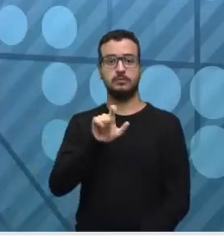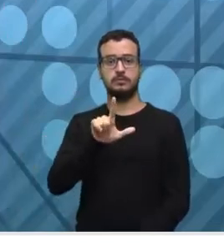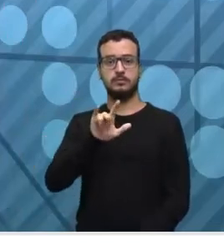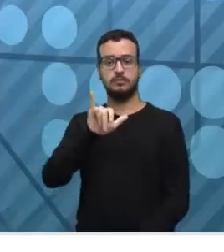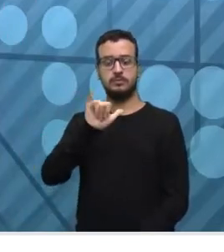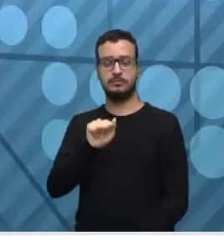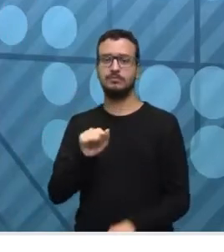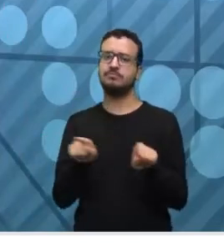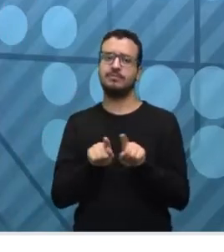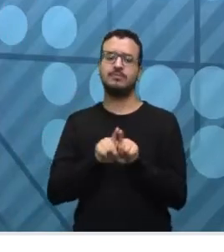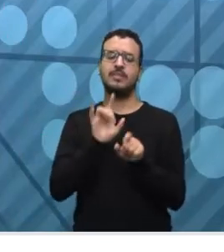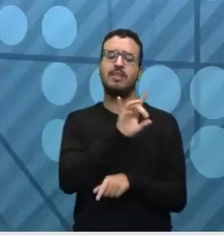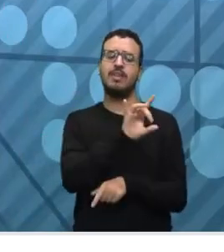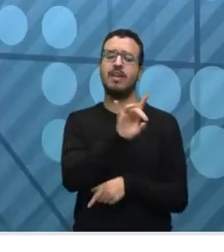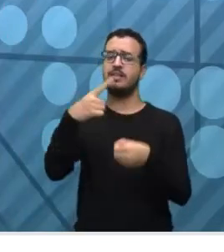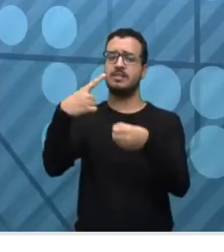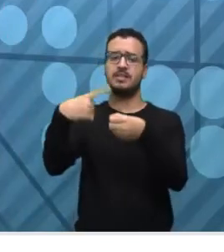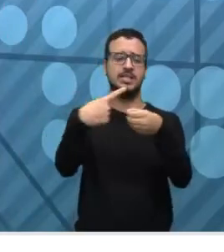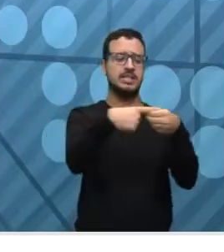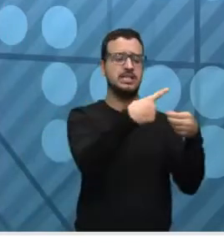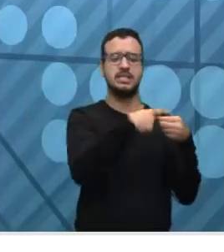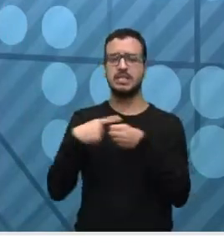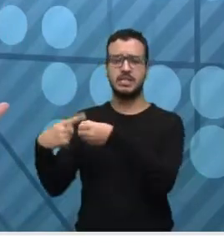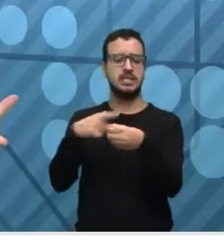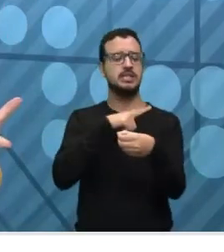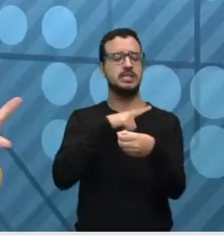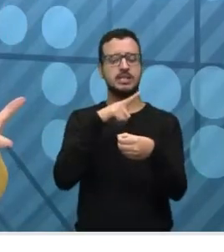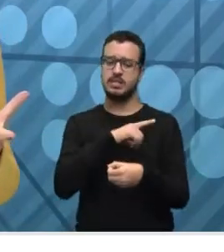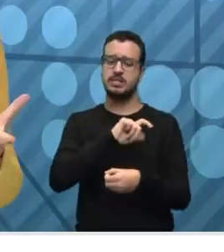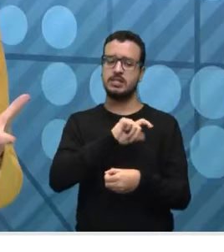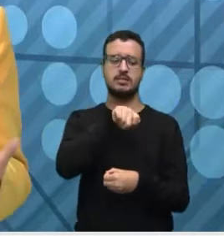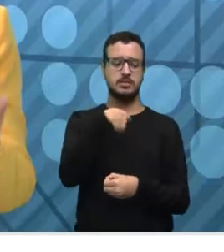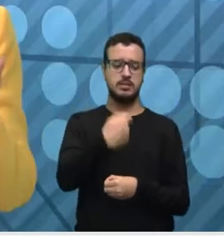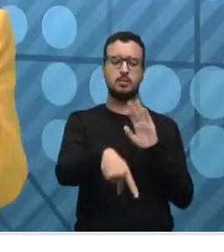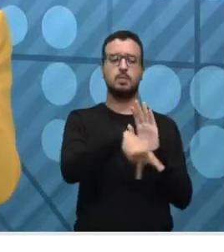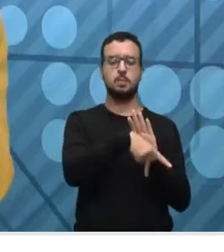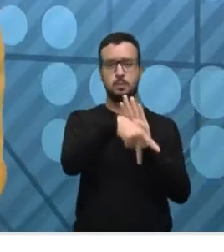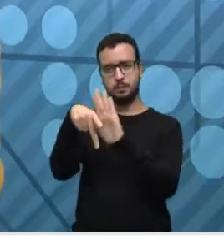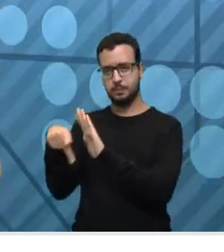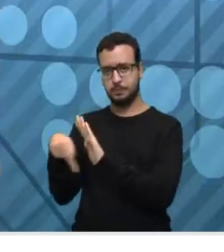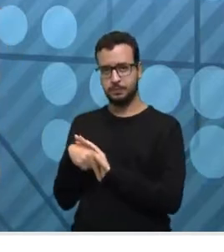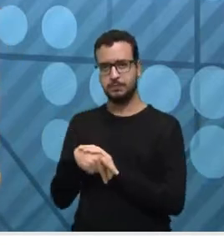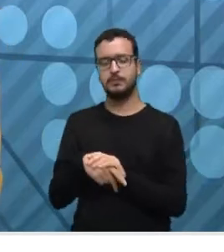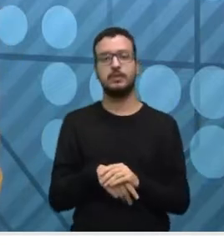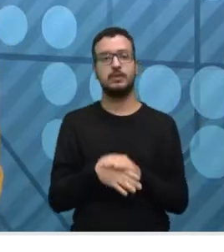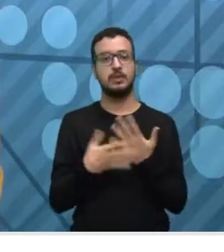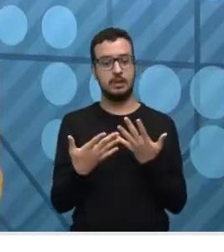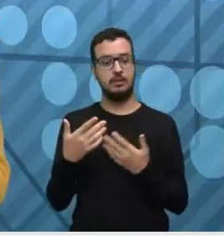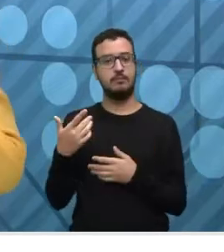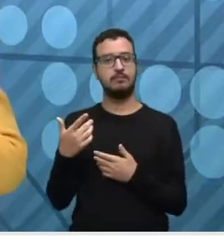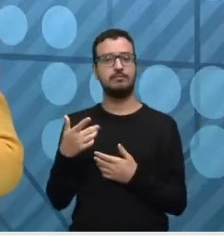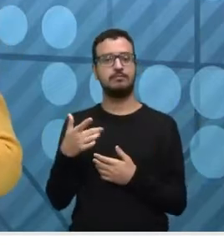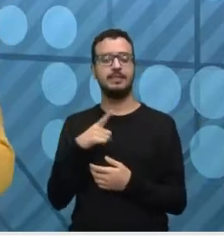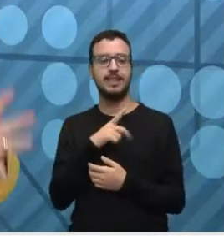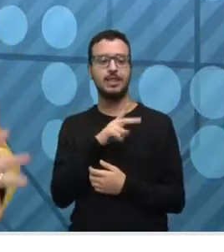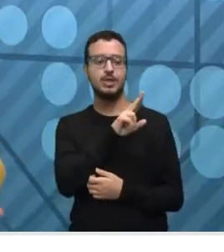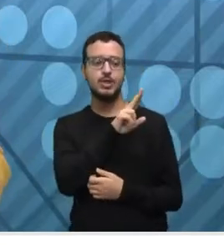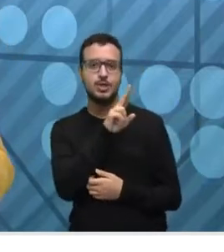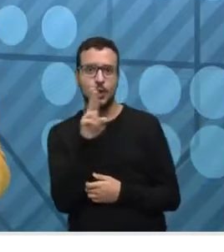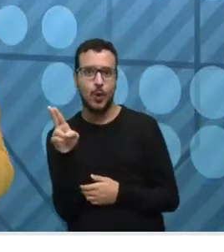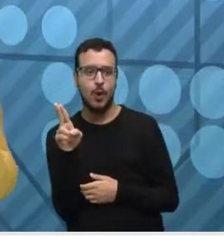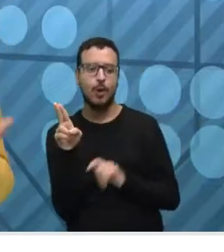ouvinte também tem um sinal próprio. Então aqui já é uma questão cultural, né? Aí nós fazemos a referência do nome, mas o